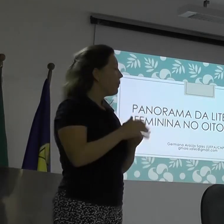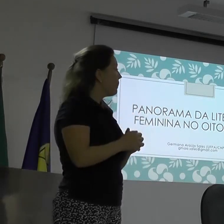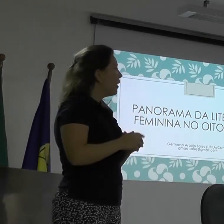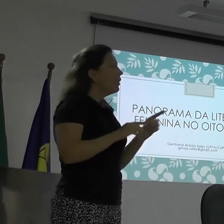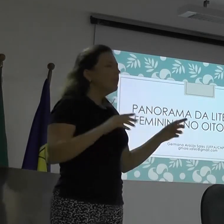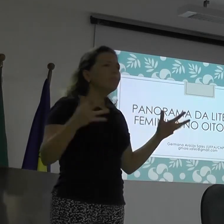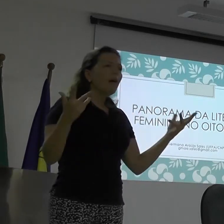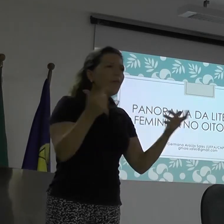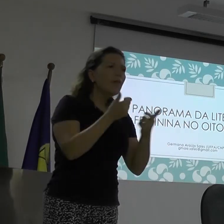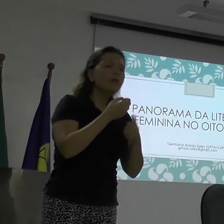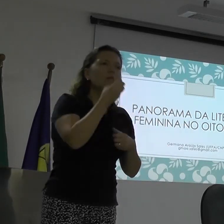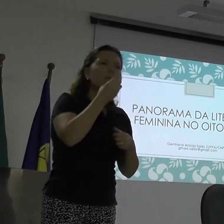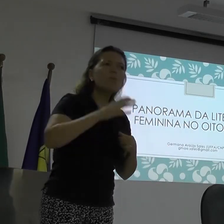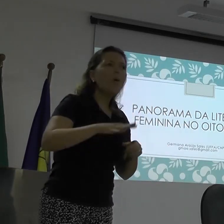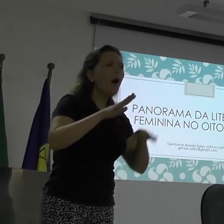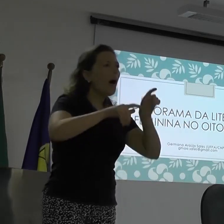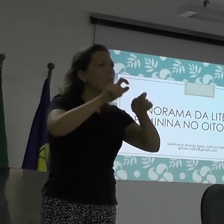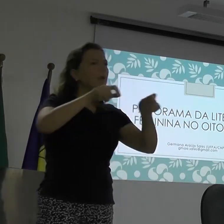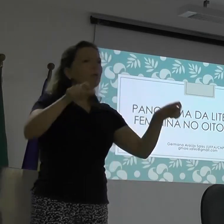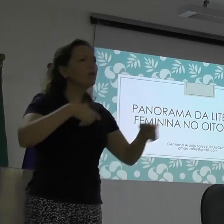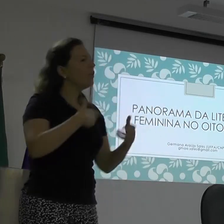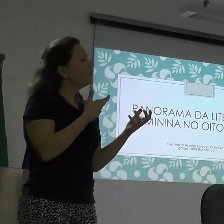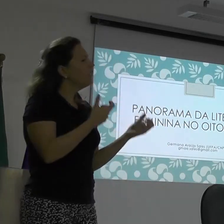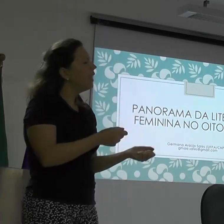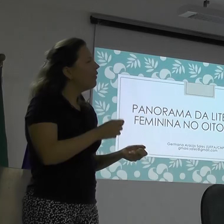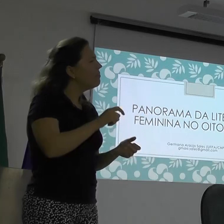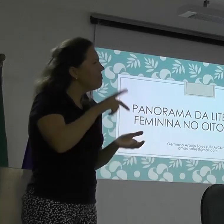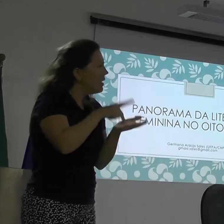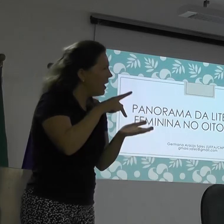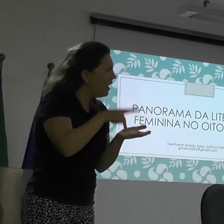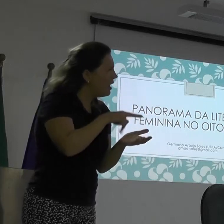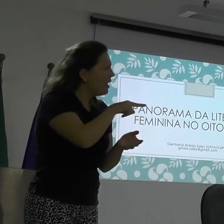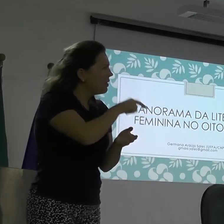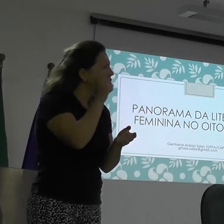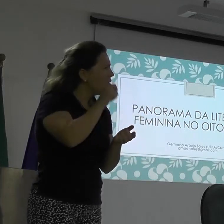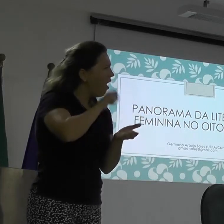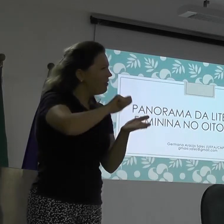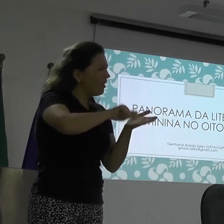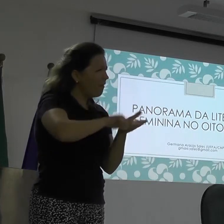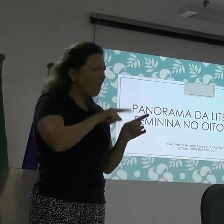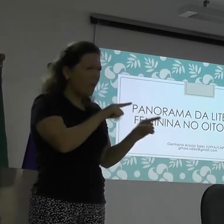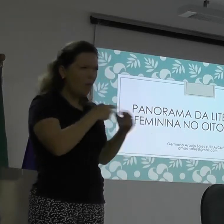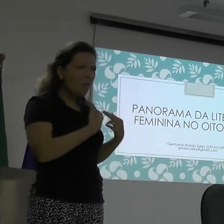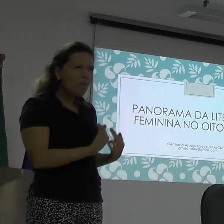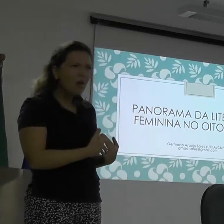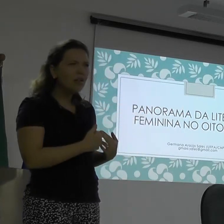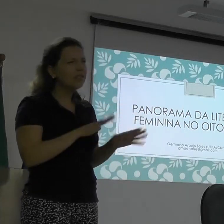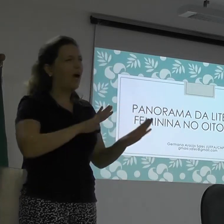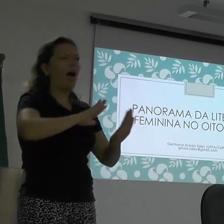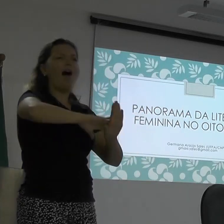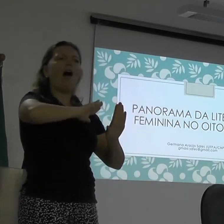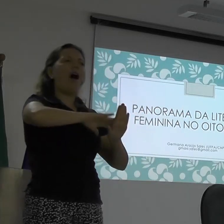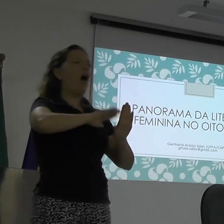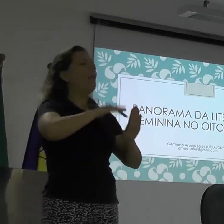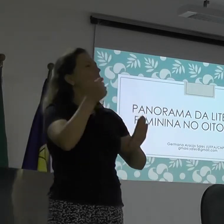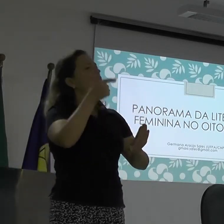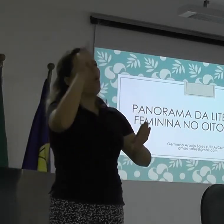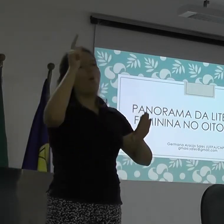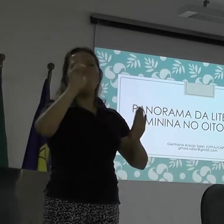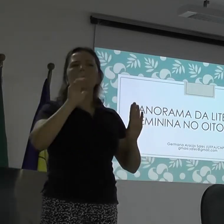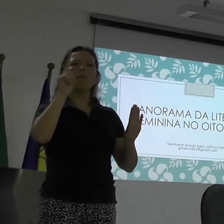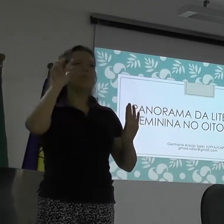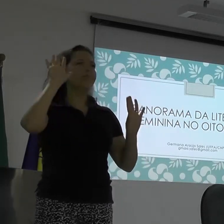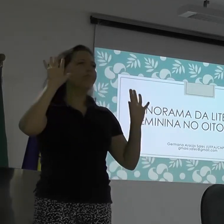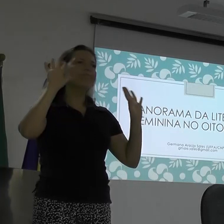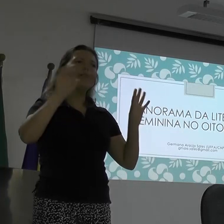se conformavam que tinha sido uma mulher que tinha escrito aquele romance e ficavam querendo encontrar justificativa para dizer: